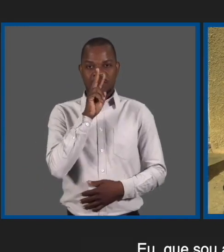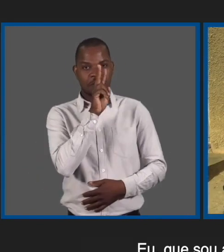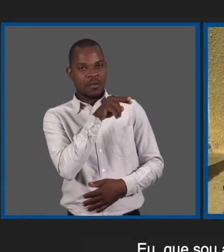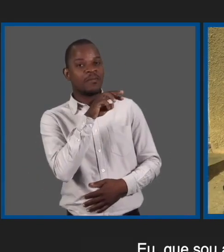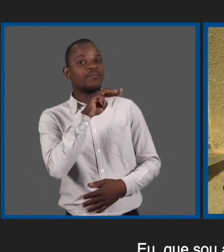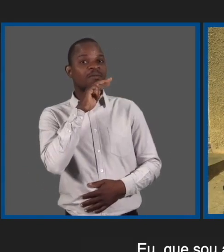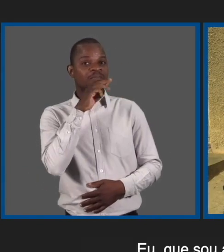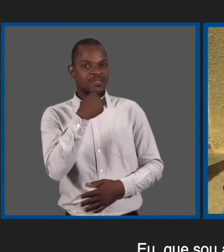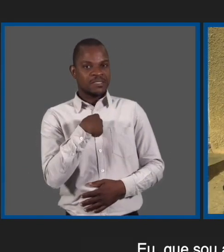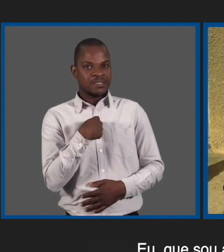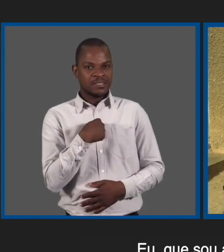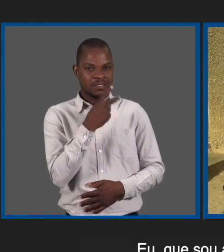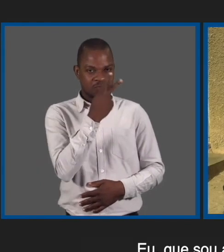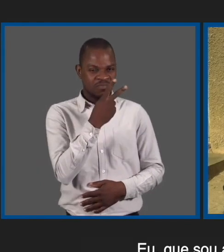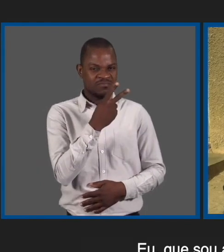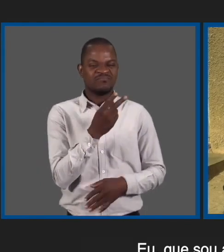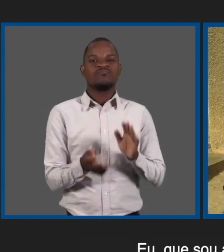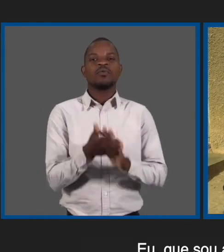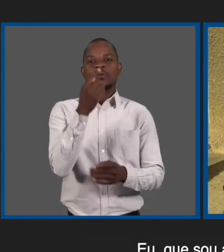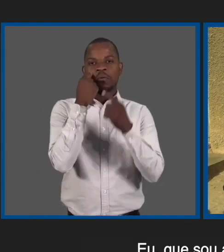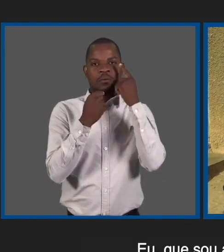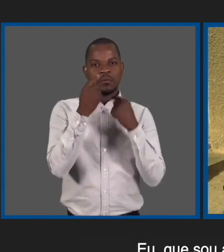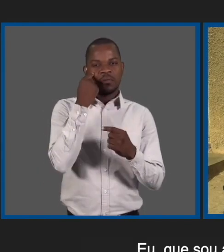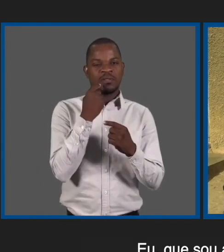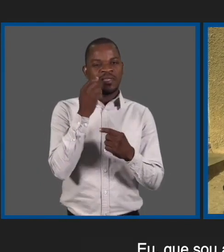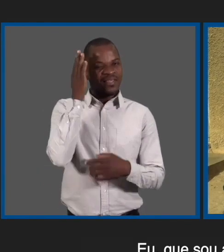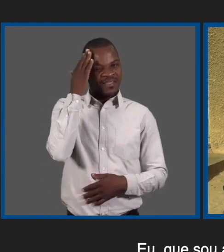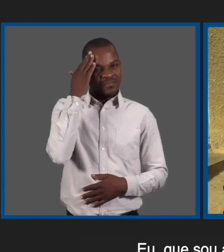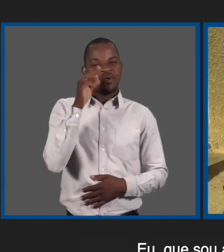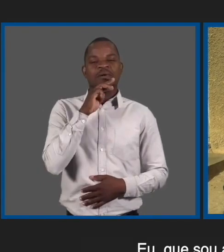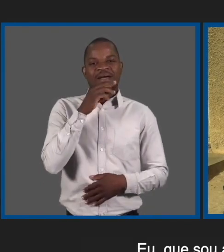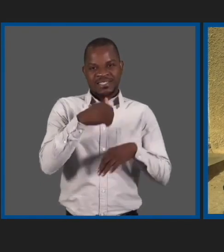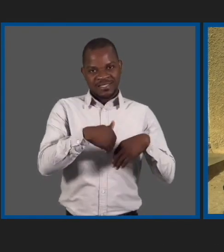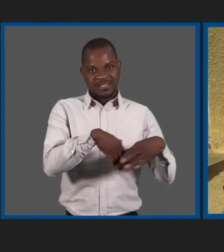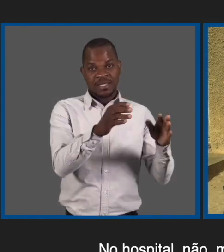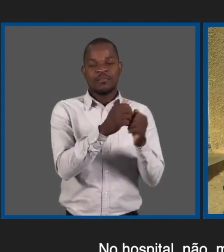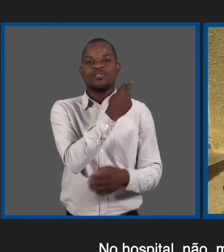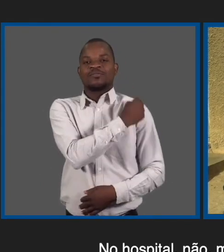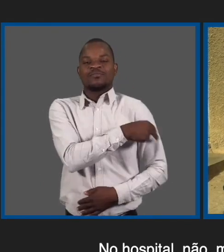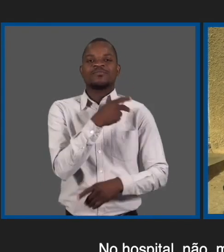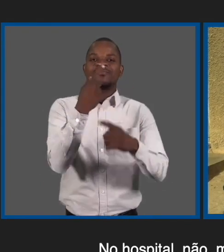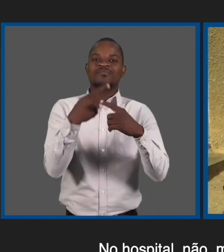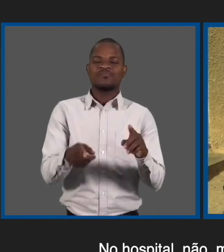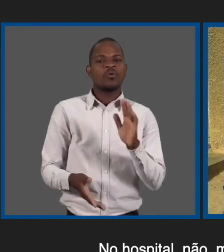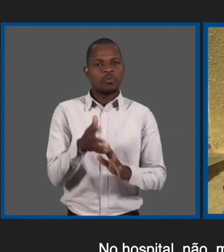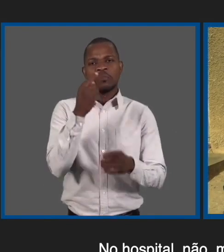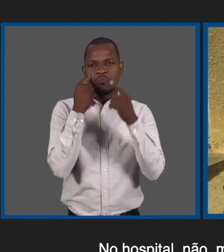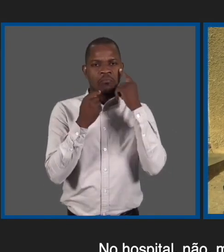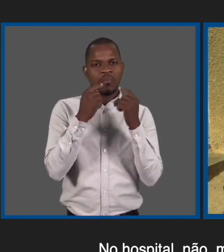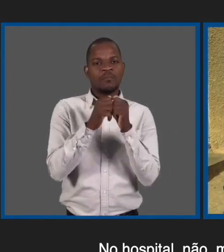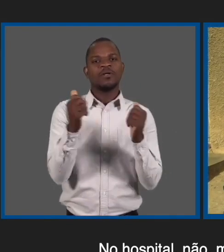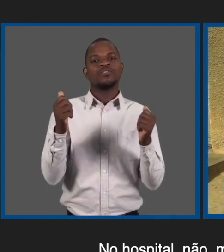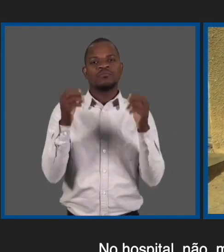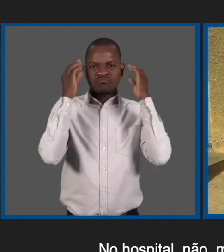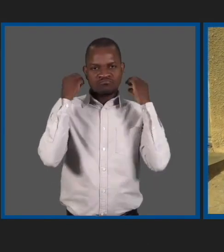sou a mãe, ele quando olha para mim só dele chorar, ele sabe que a minha mãe vai me deixar. já no hospital não, mesmo